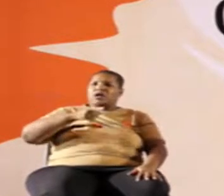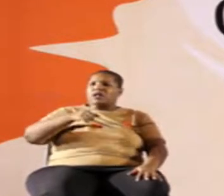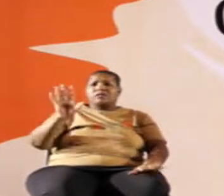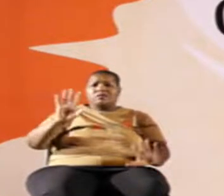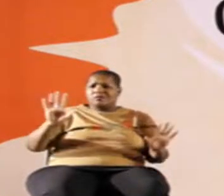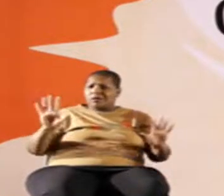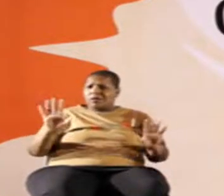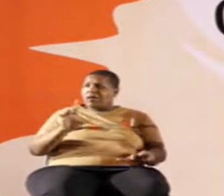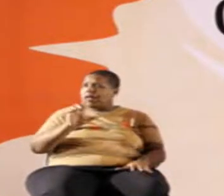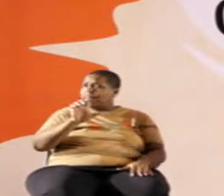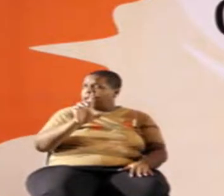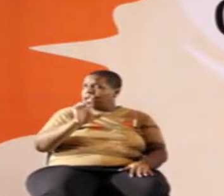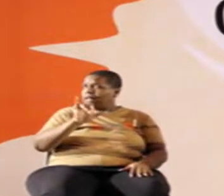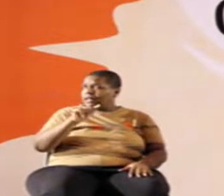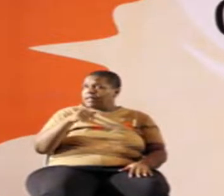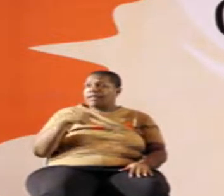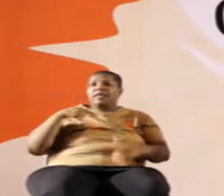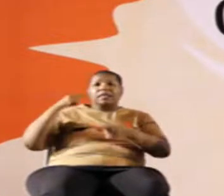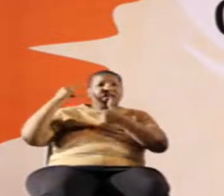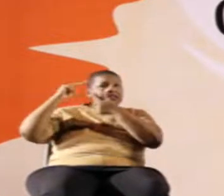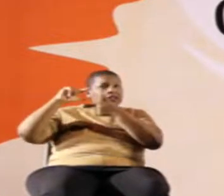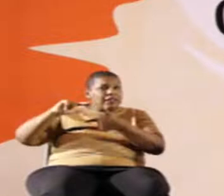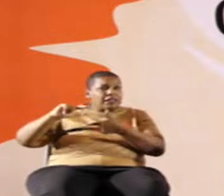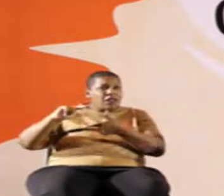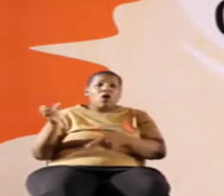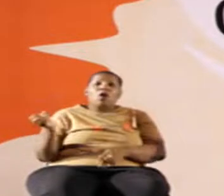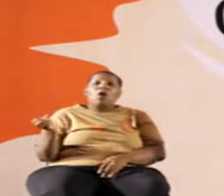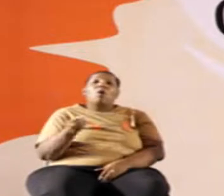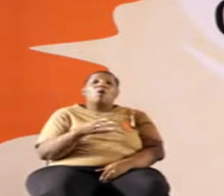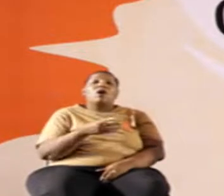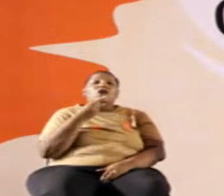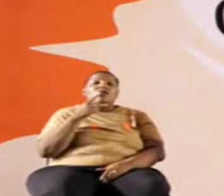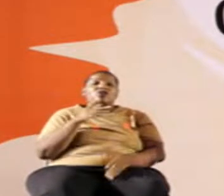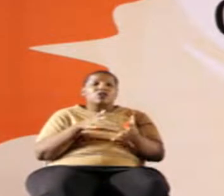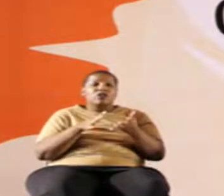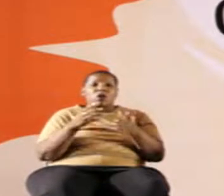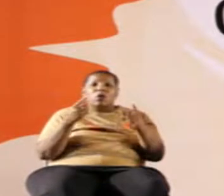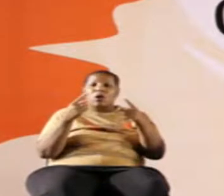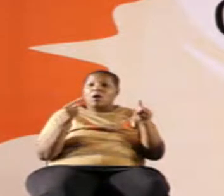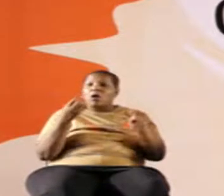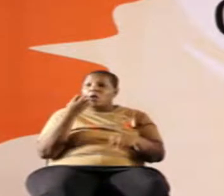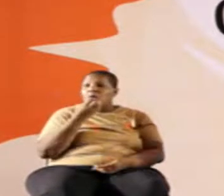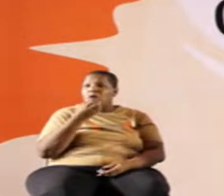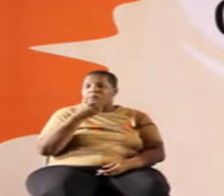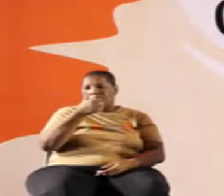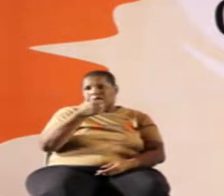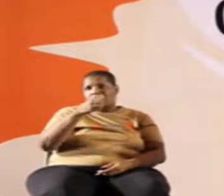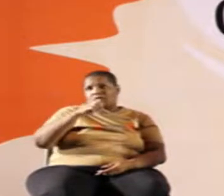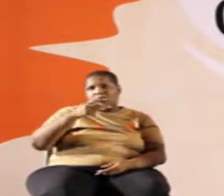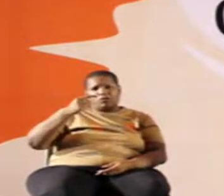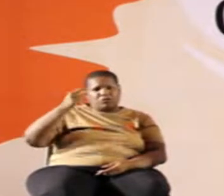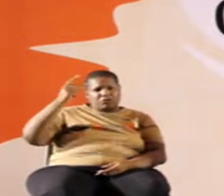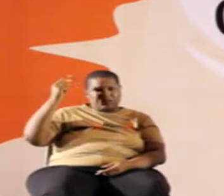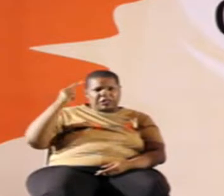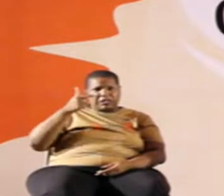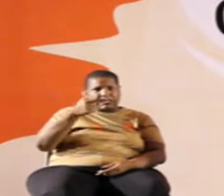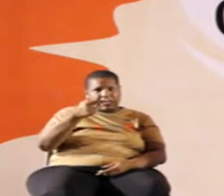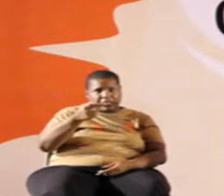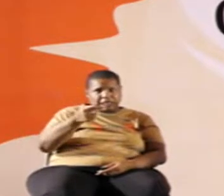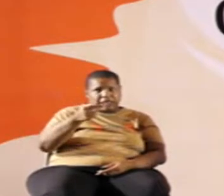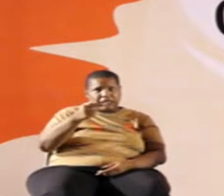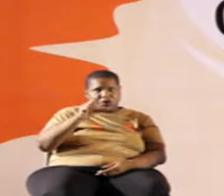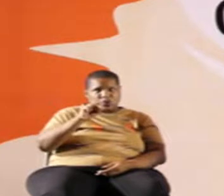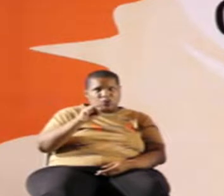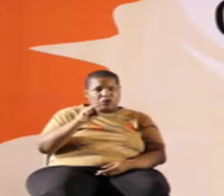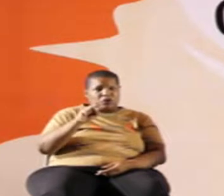Leci Brandão é tradição ou é moderno no samba? Uma música de 1900, antigamente, ela fez em 78 também, se eu não me